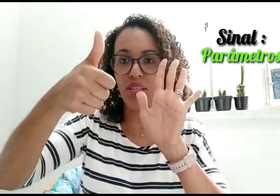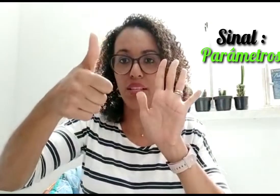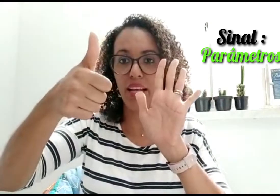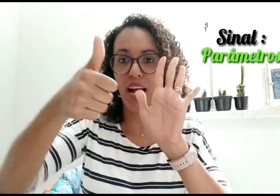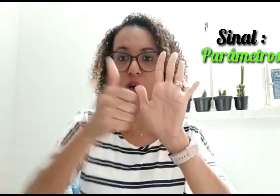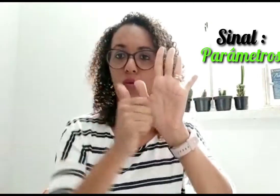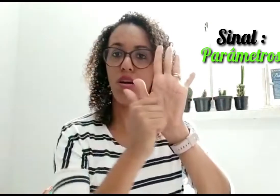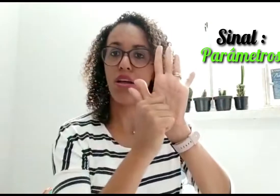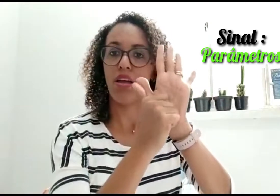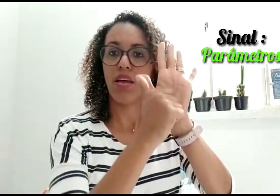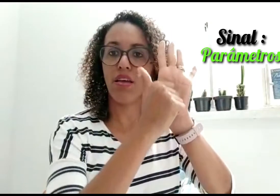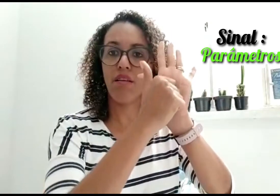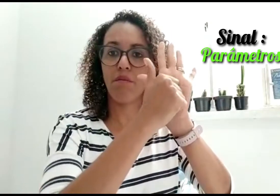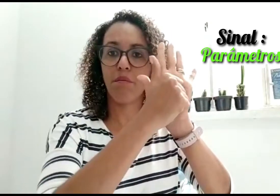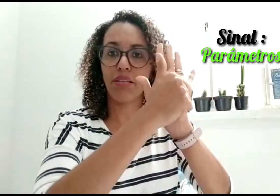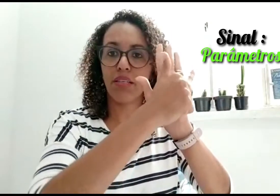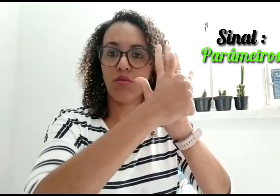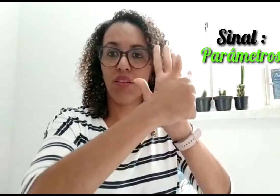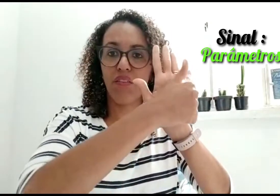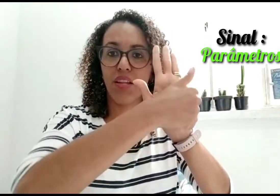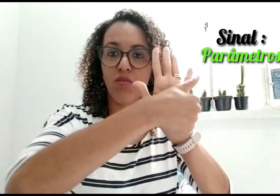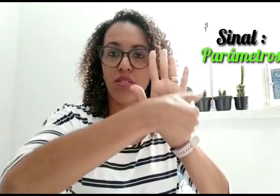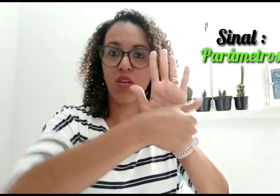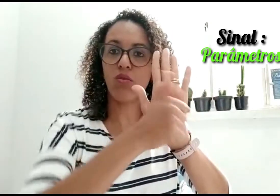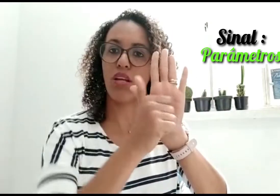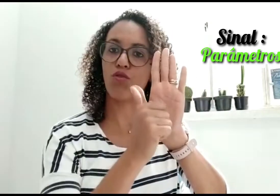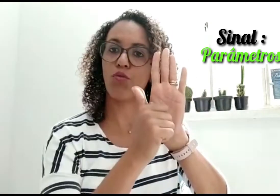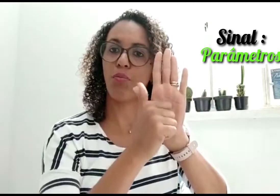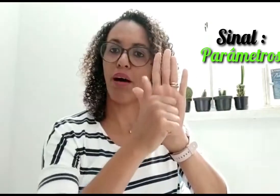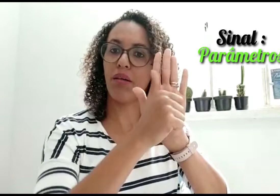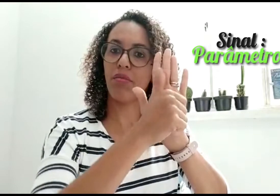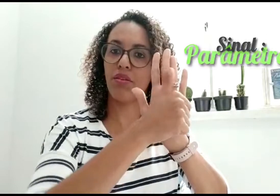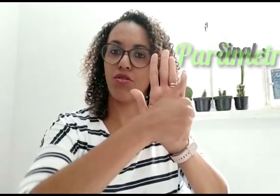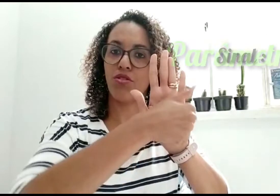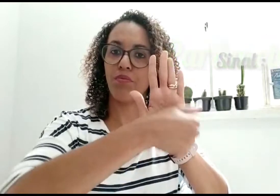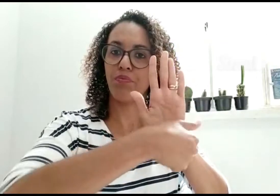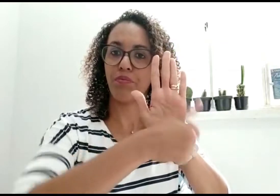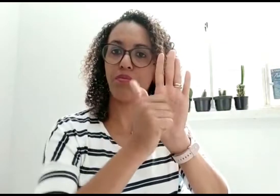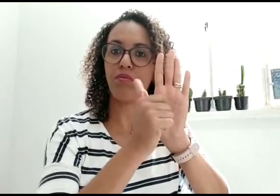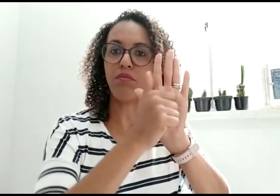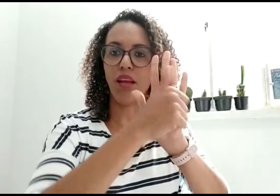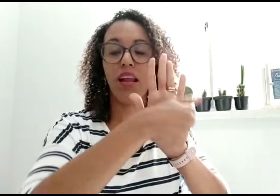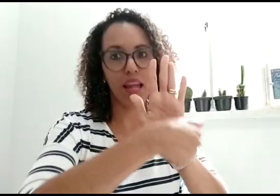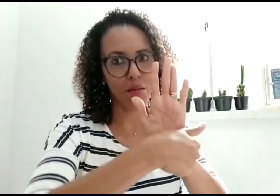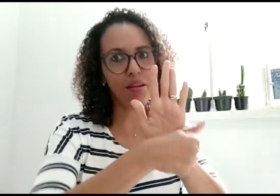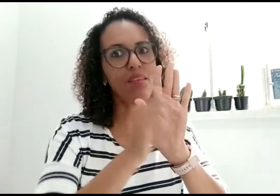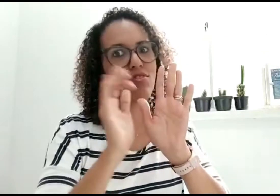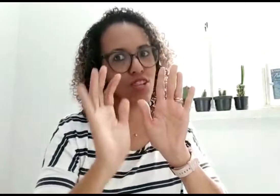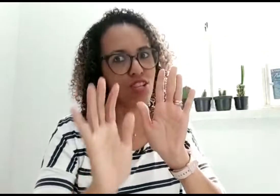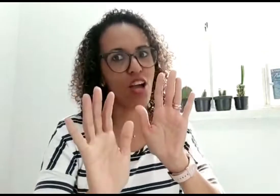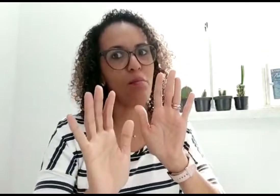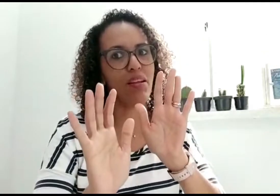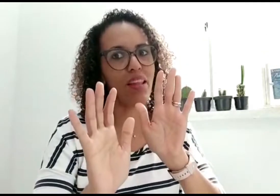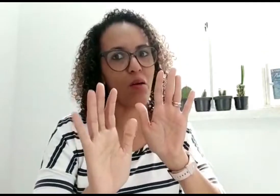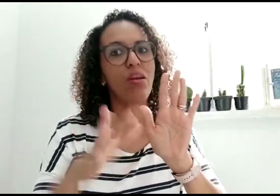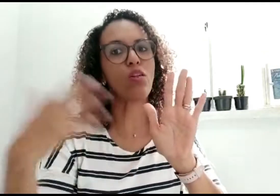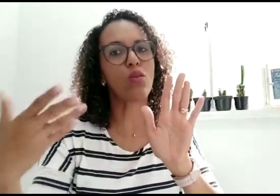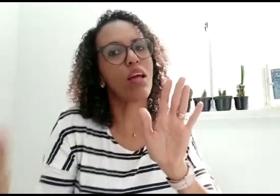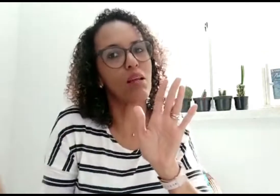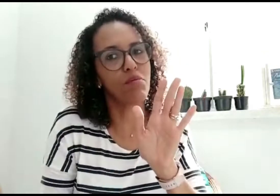de legal, e passando na frente dos 5 dedos, parâmetros. Lembra que a gente já aprendeu que tudo na Libras